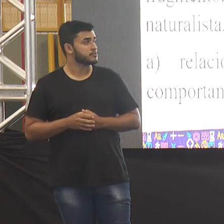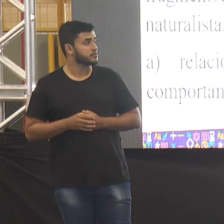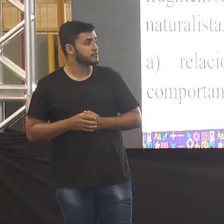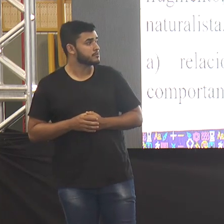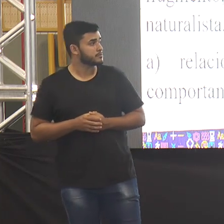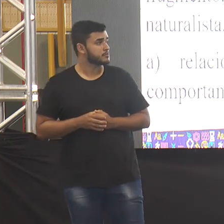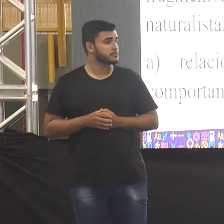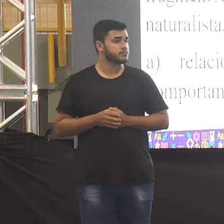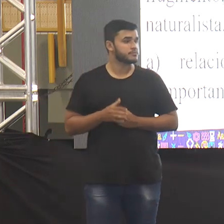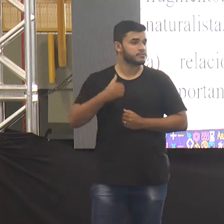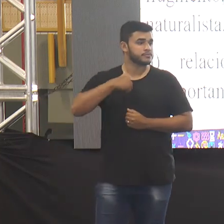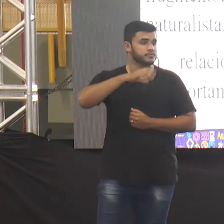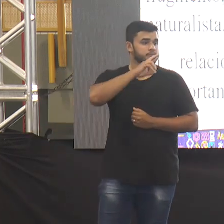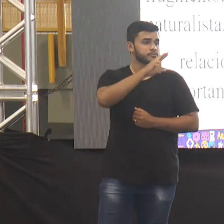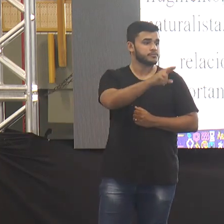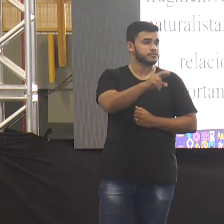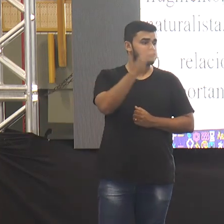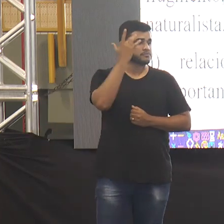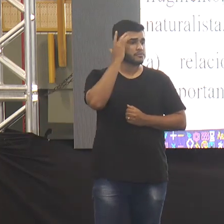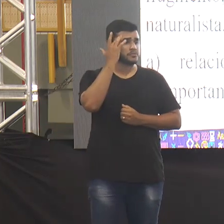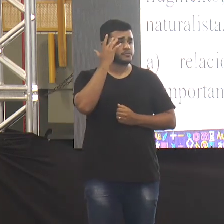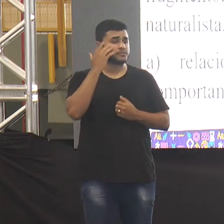eu não tenho que achar nada, né?